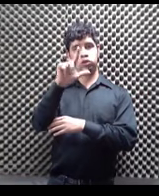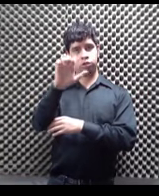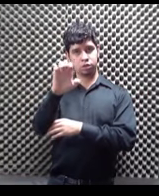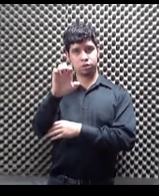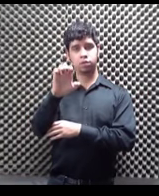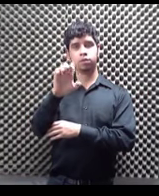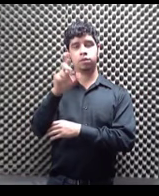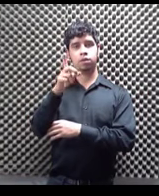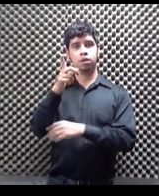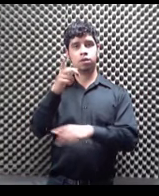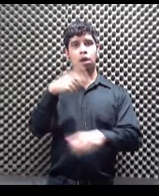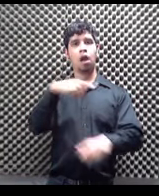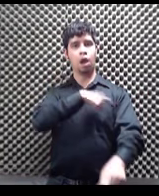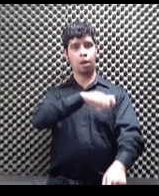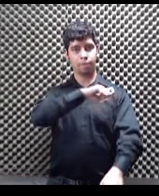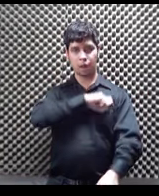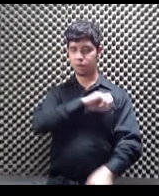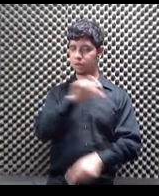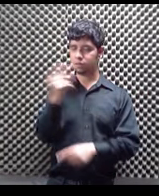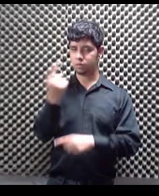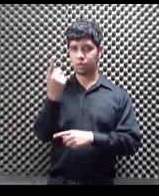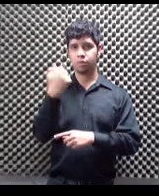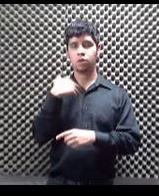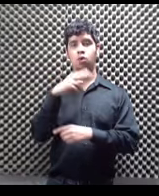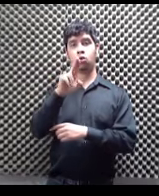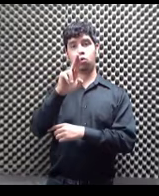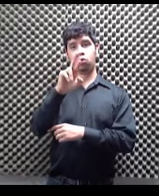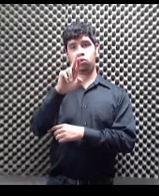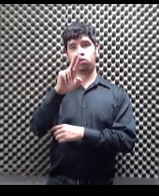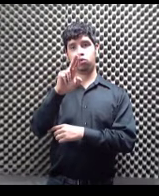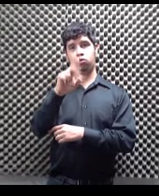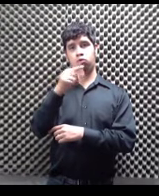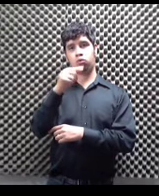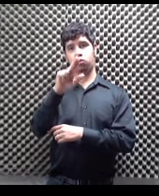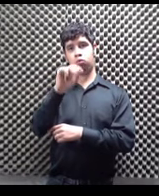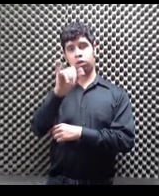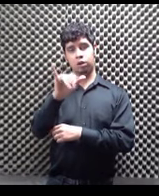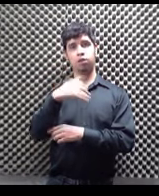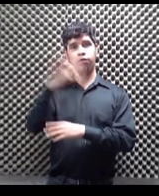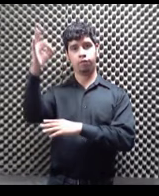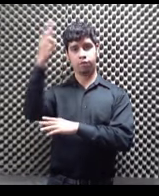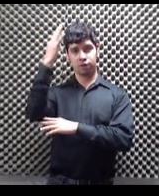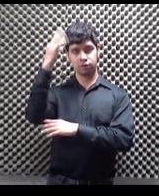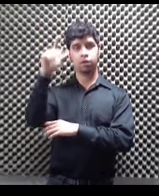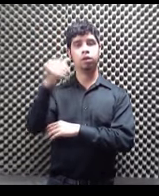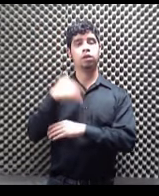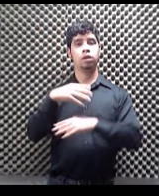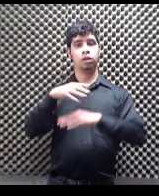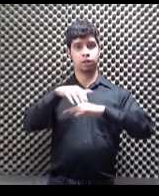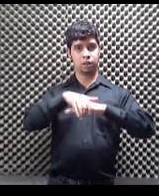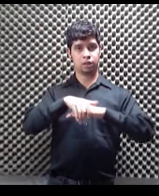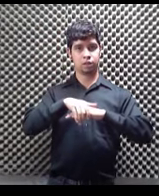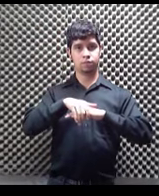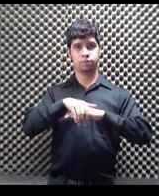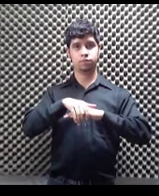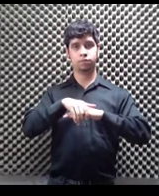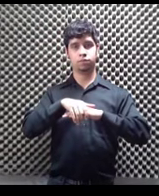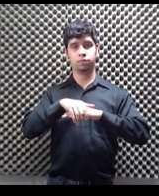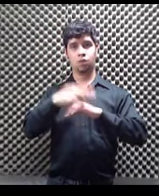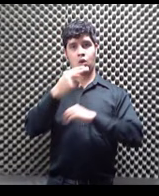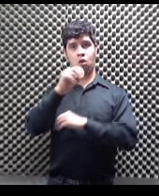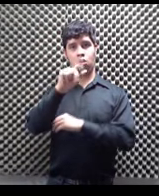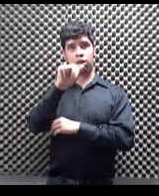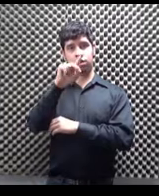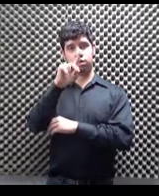películas. España, que siempre es. Bueno, Uruguay. Uruguay, Francia, Inglaterra,